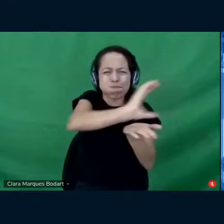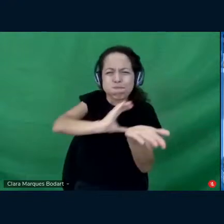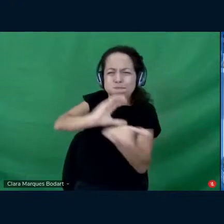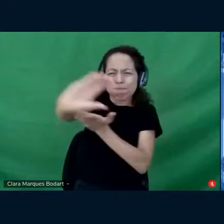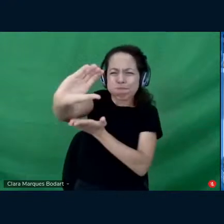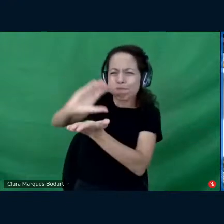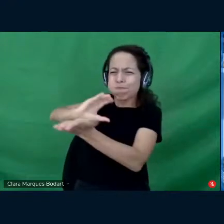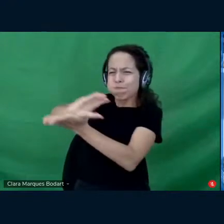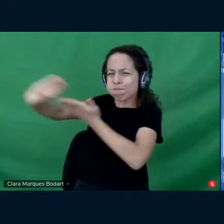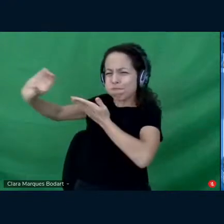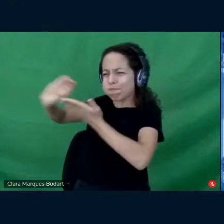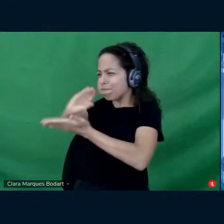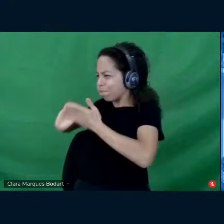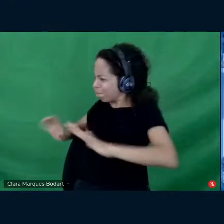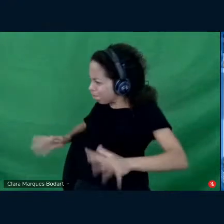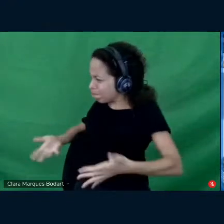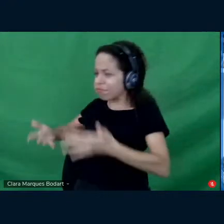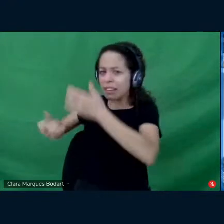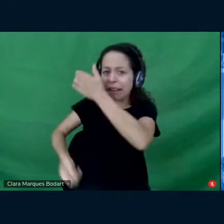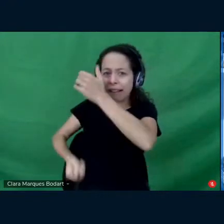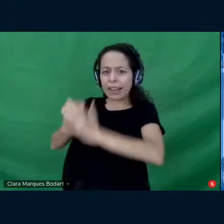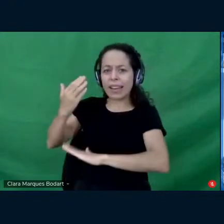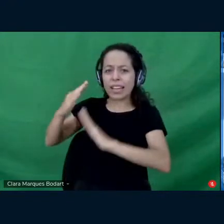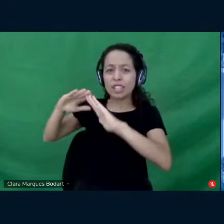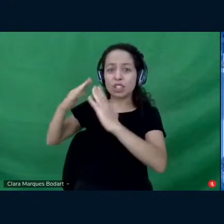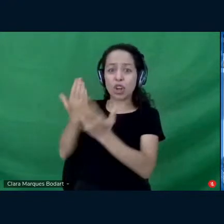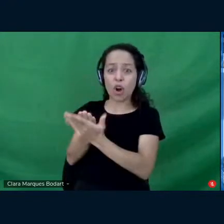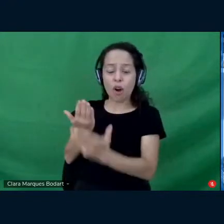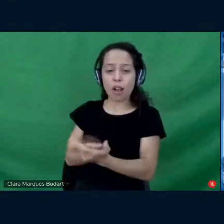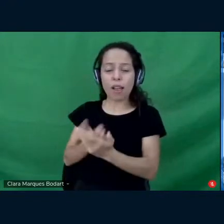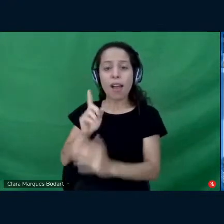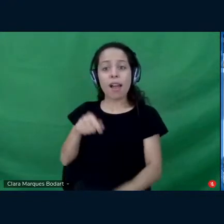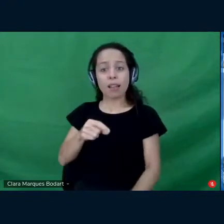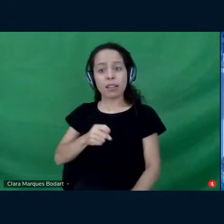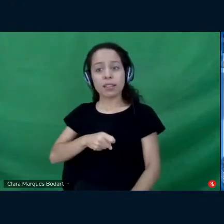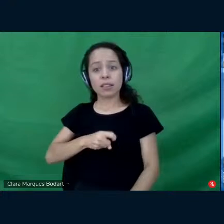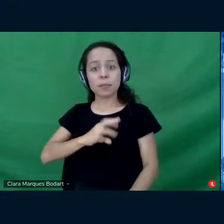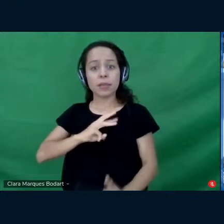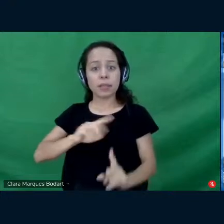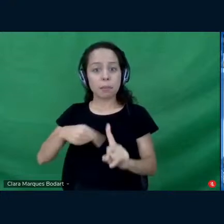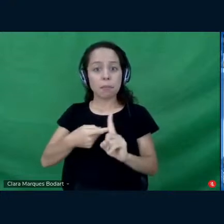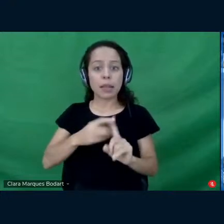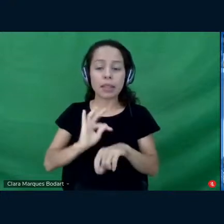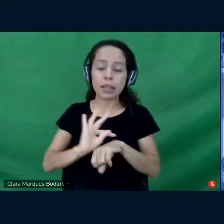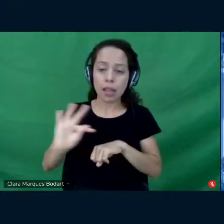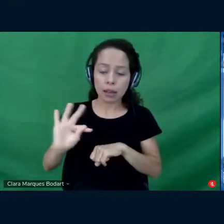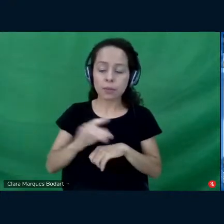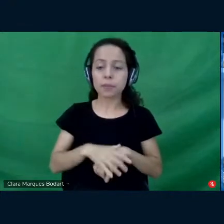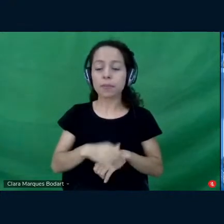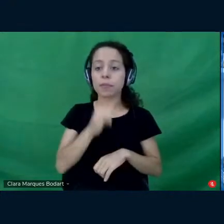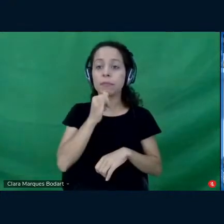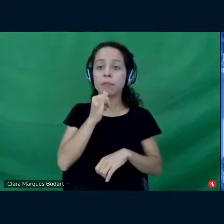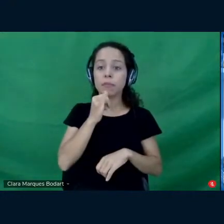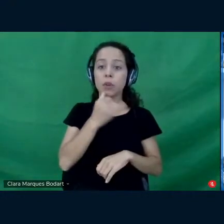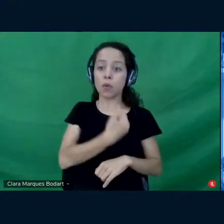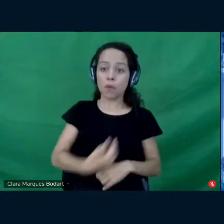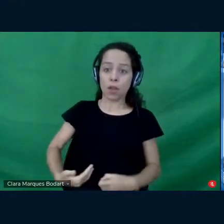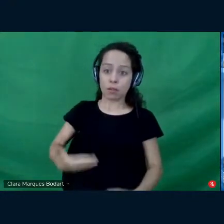criarem e expandirem as escolas de ensino médio integrado. Aqui no Paraná, por exemplo, no governo anterior,